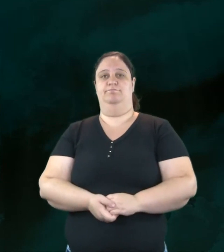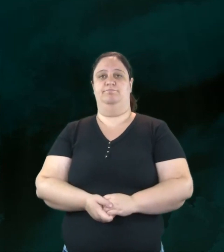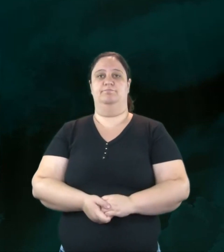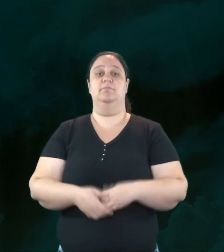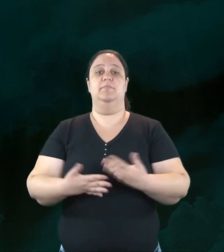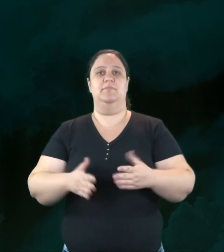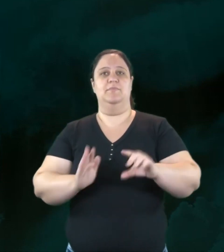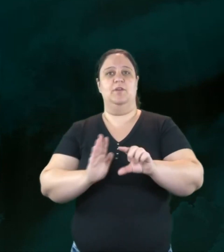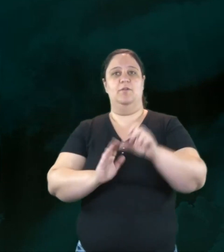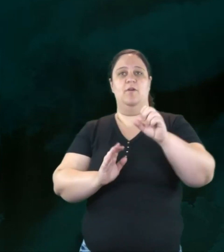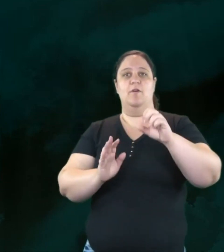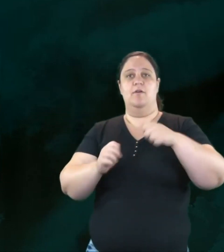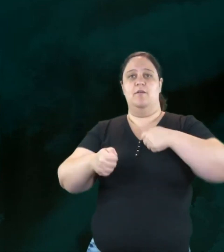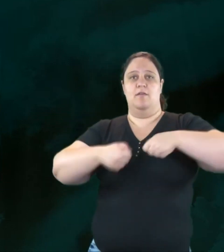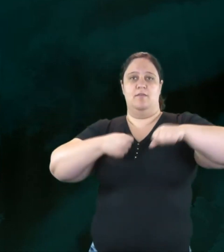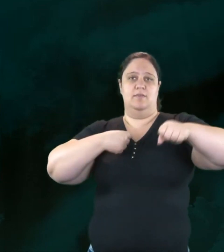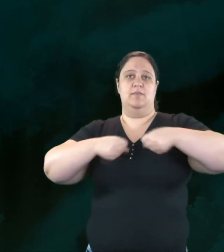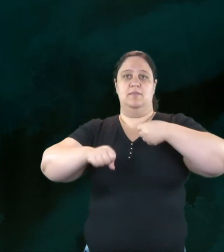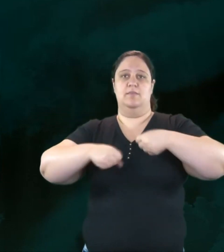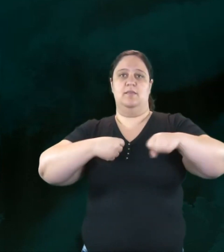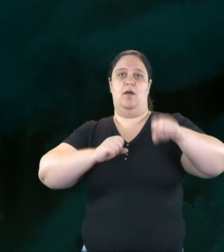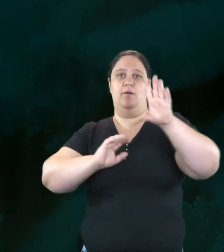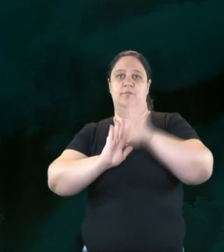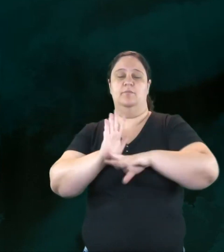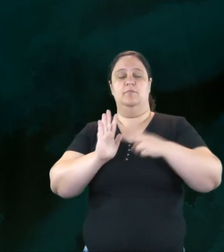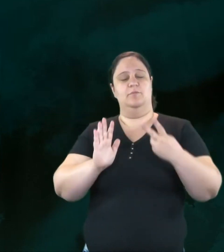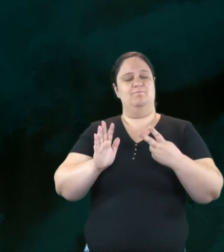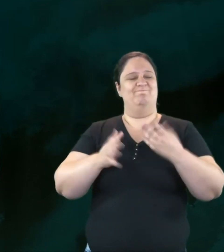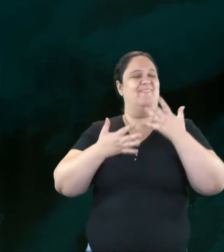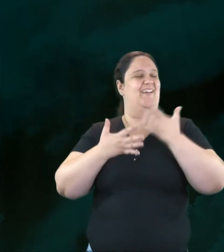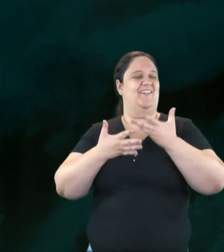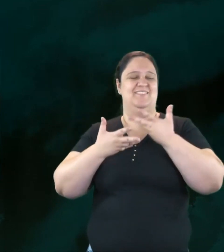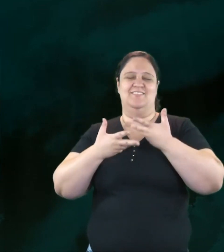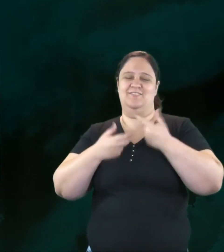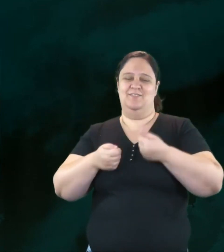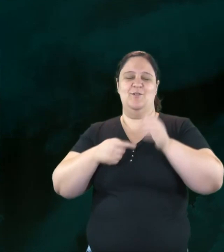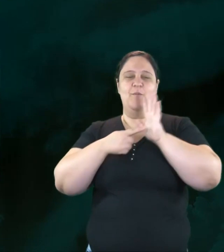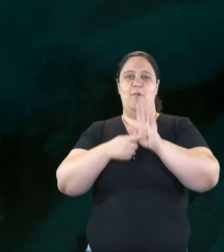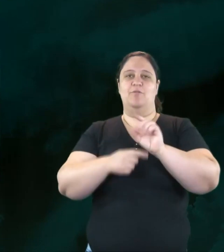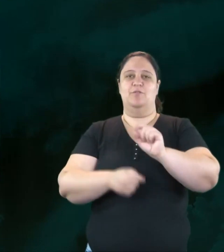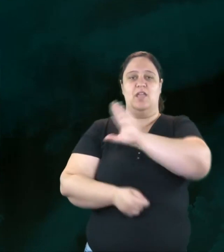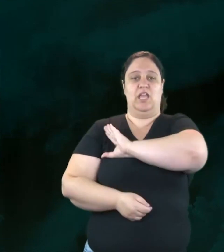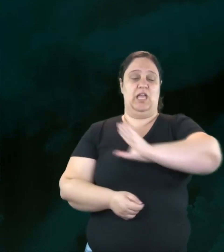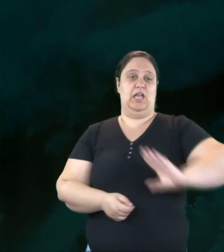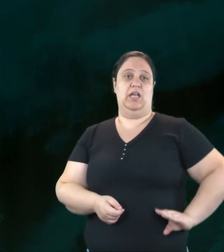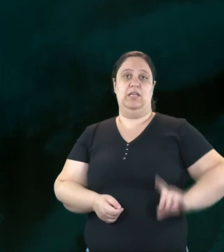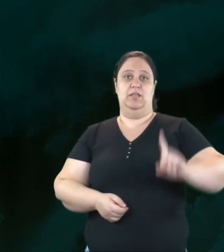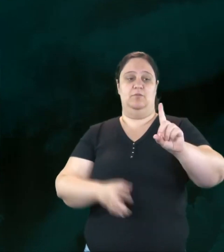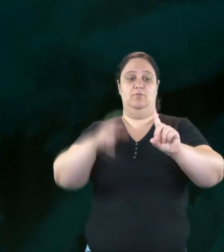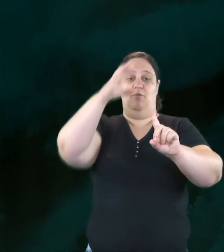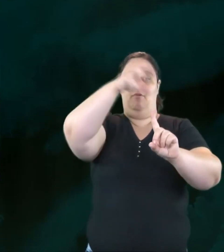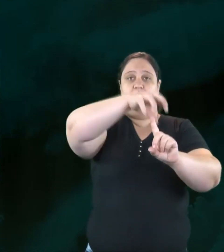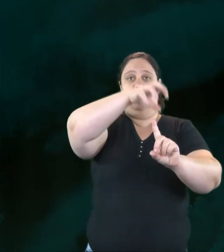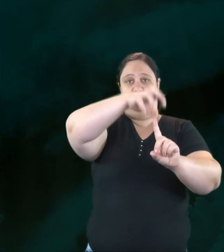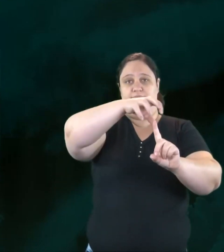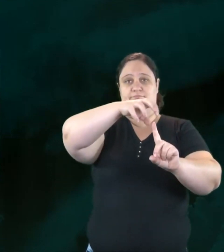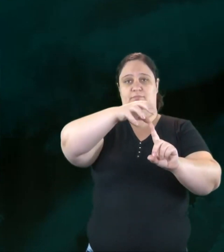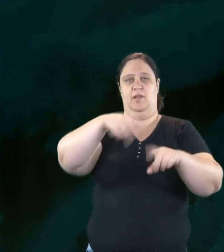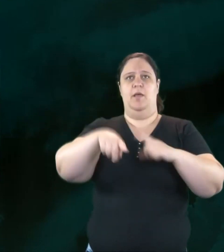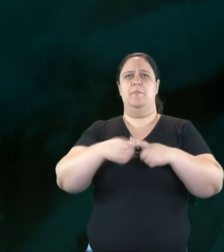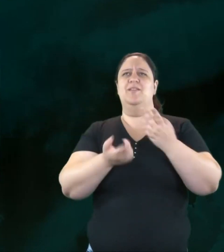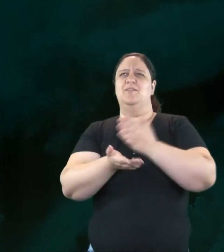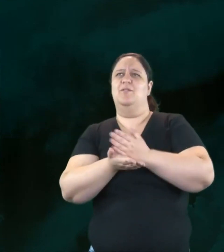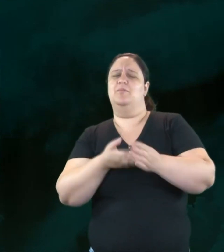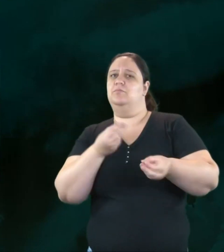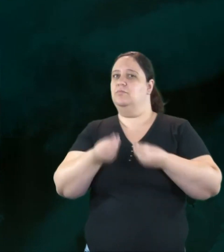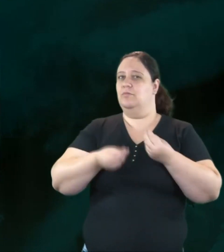é tremendo, fala da realeza de Cristo. Mas, como começa o Salmo 2? Salmo 2, dá uma olhada,